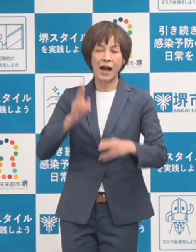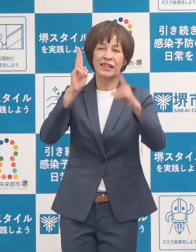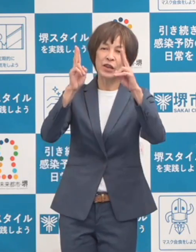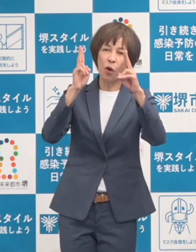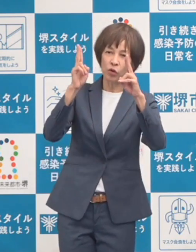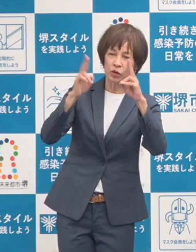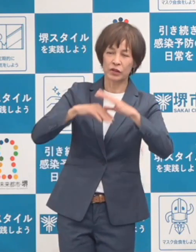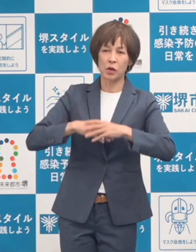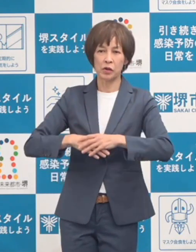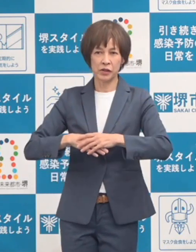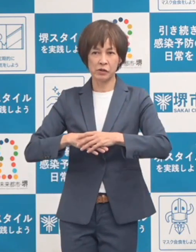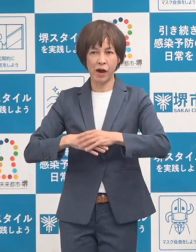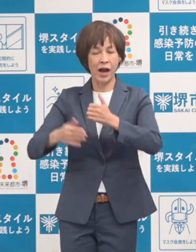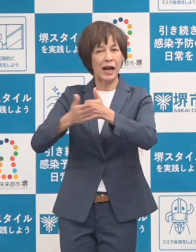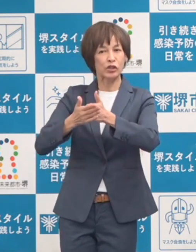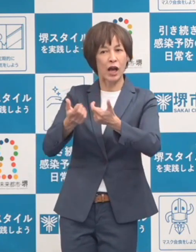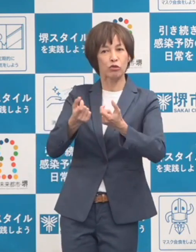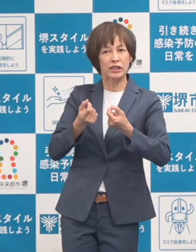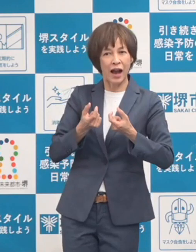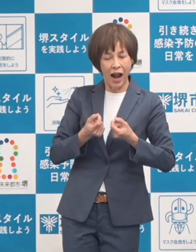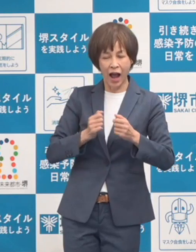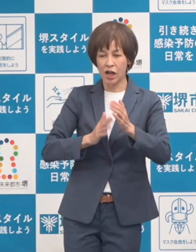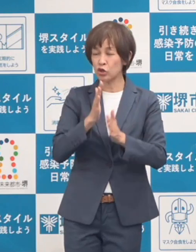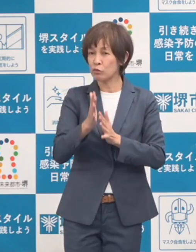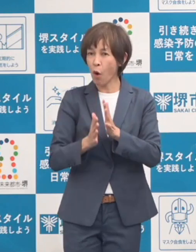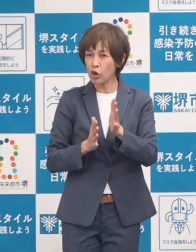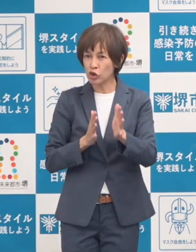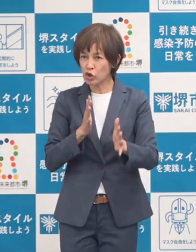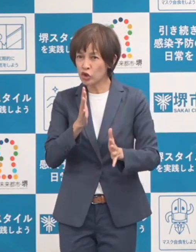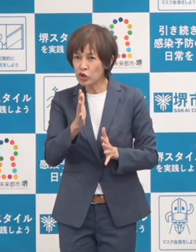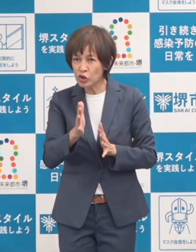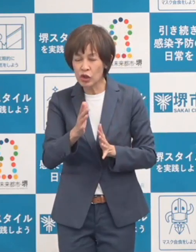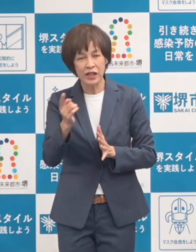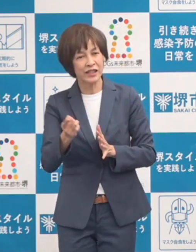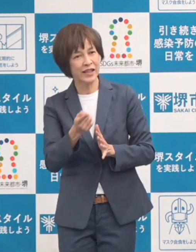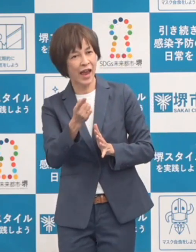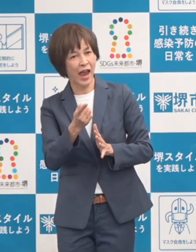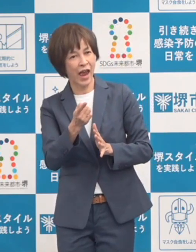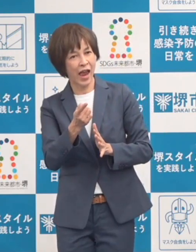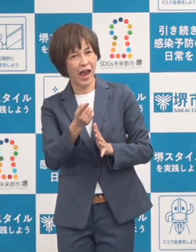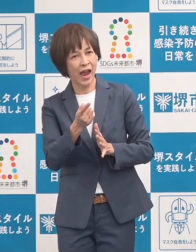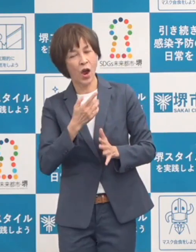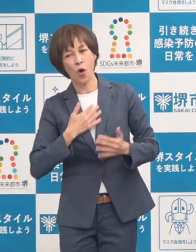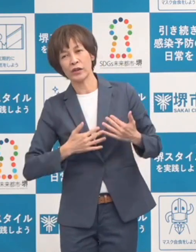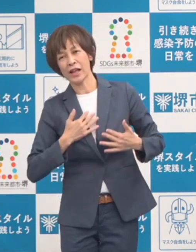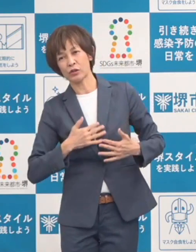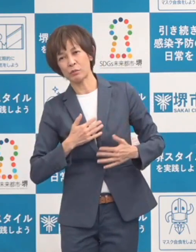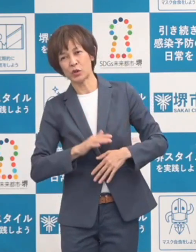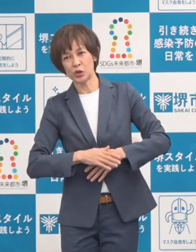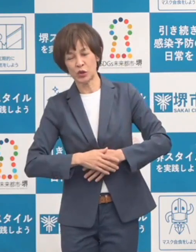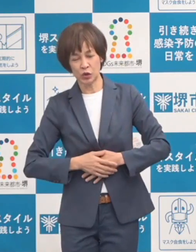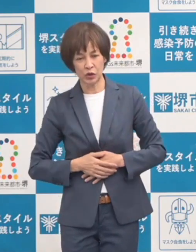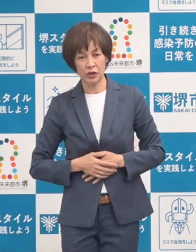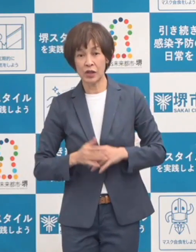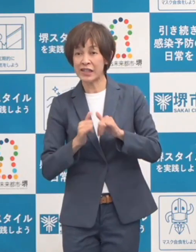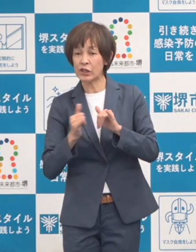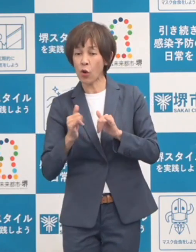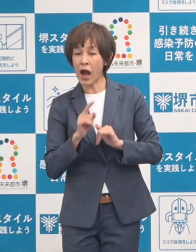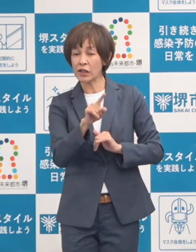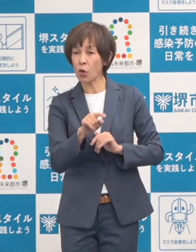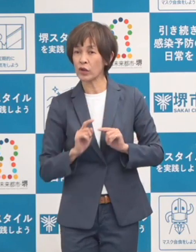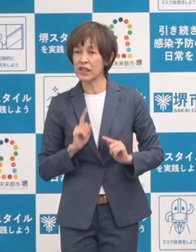していただきながら、一方でスポーツであったり自然に親しんでいただく、そういうところで人がそこに集う